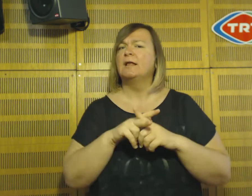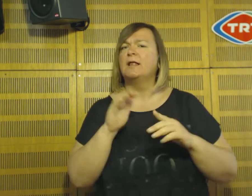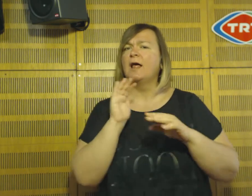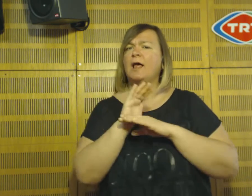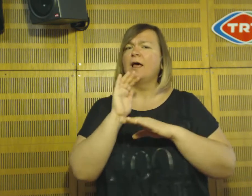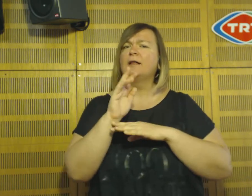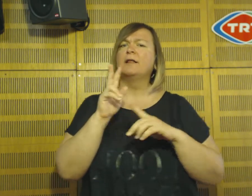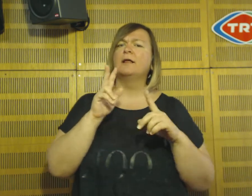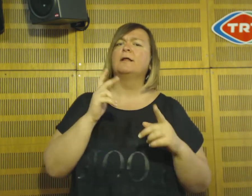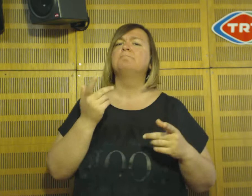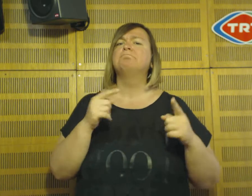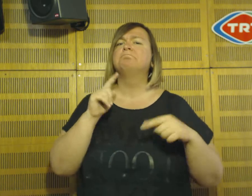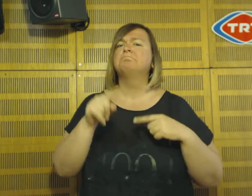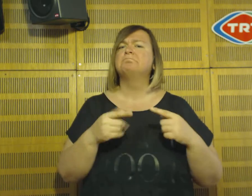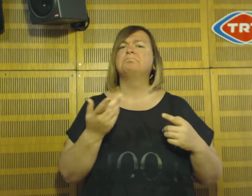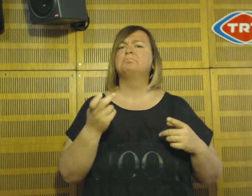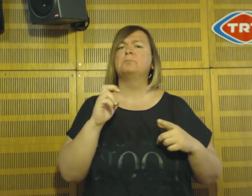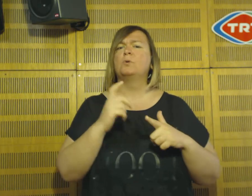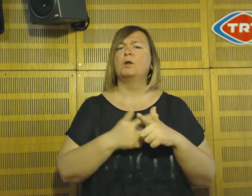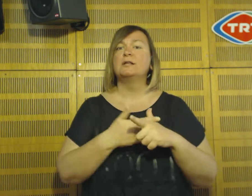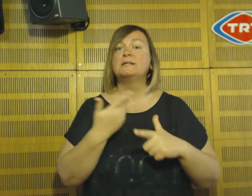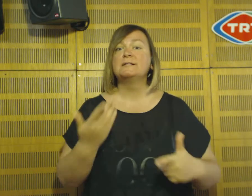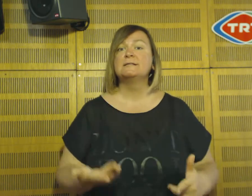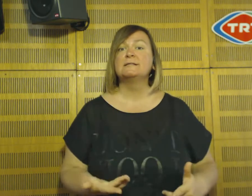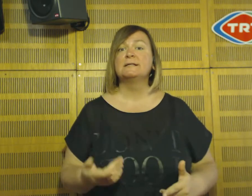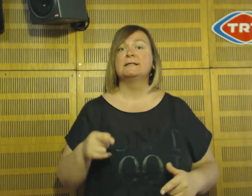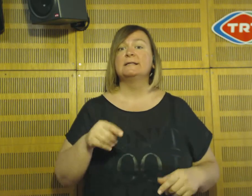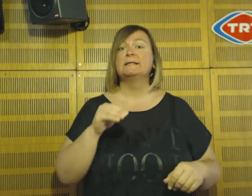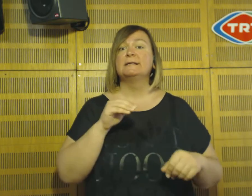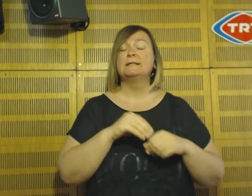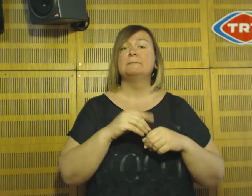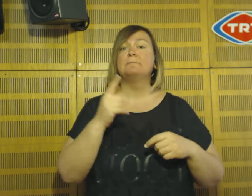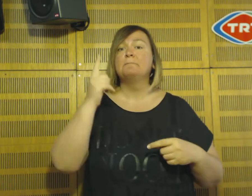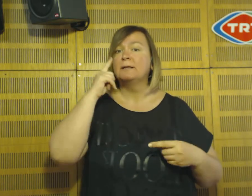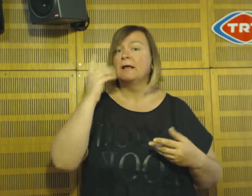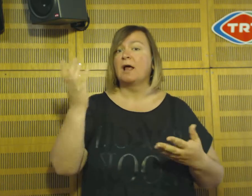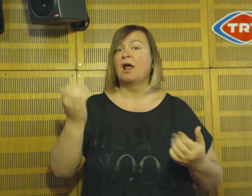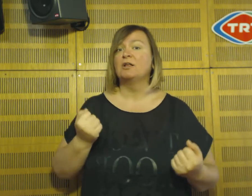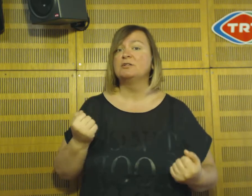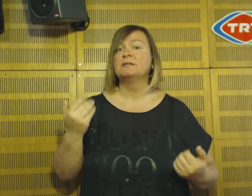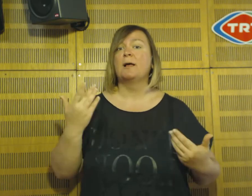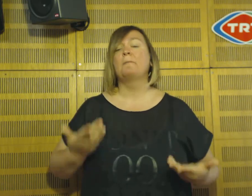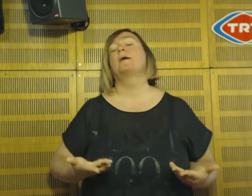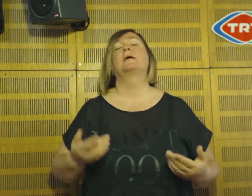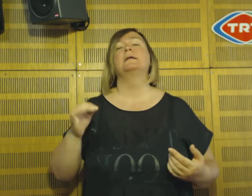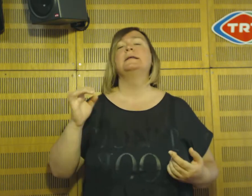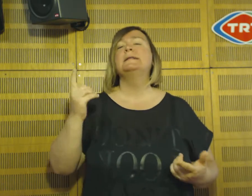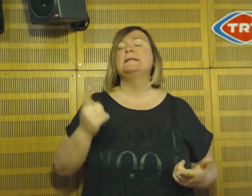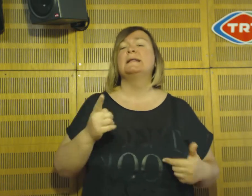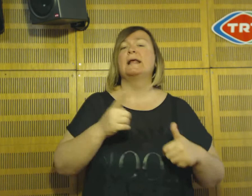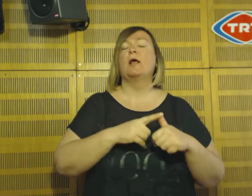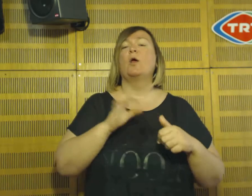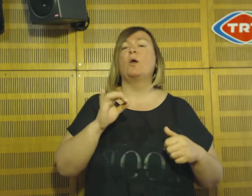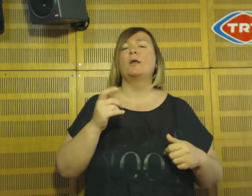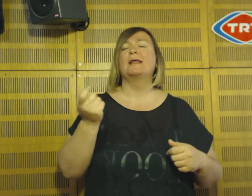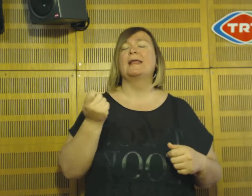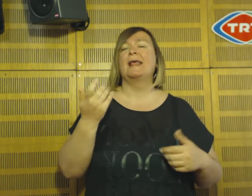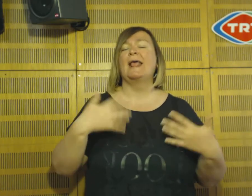Atıl projesi ile ilgili bilgiler alacağız sizden ama öncelikle engelli istihdamı